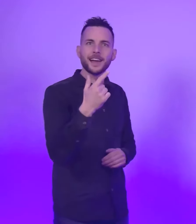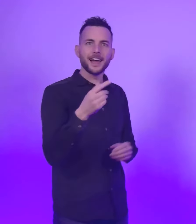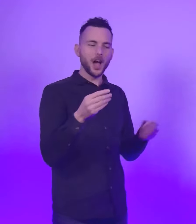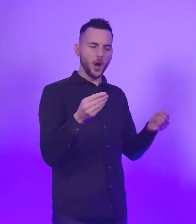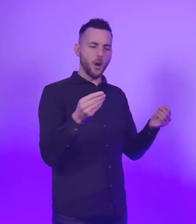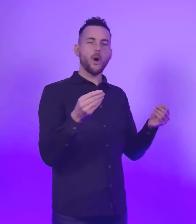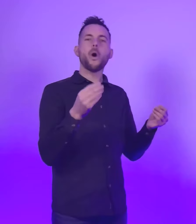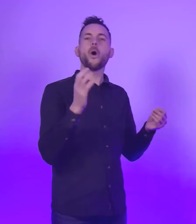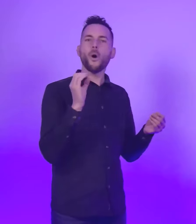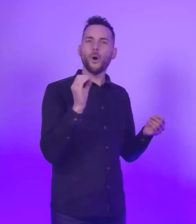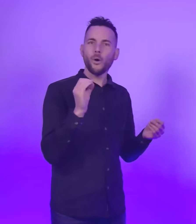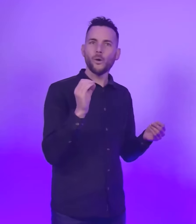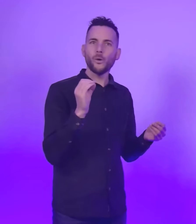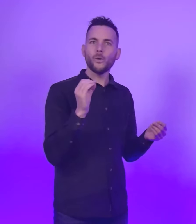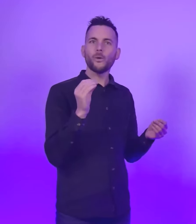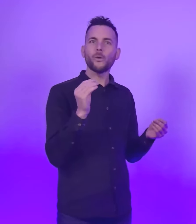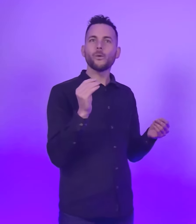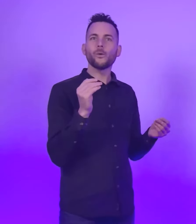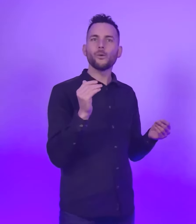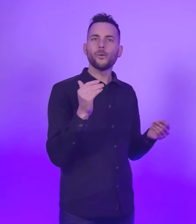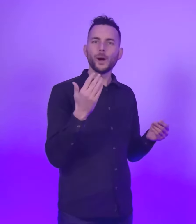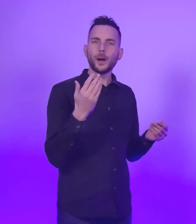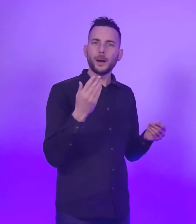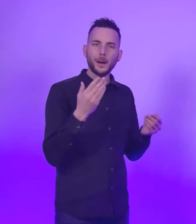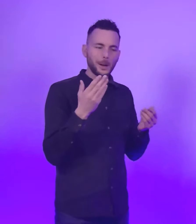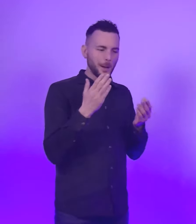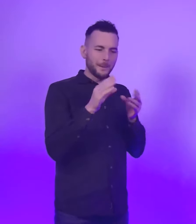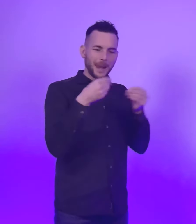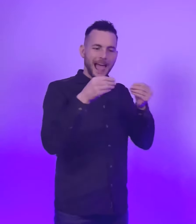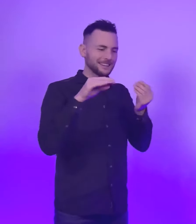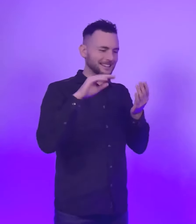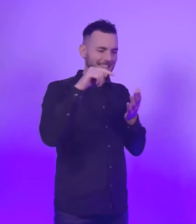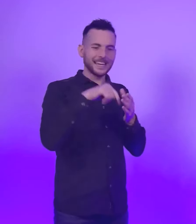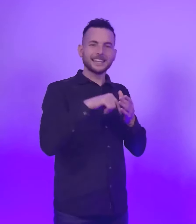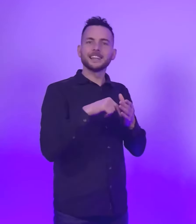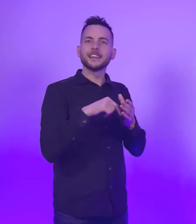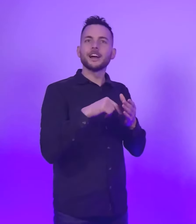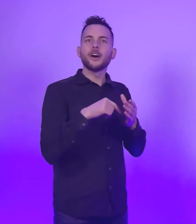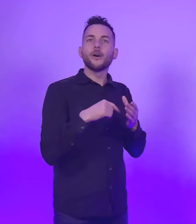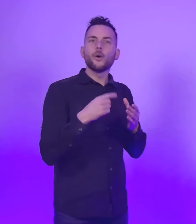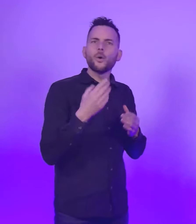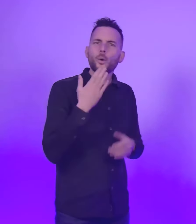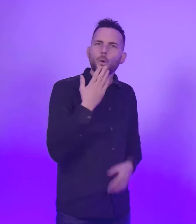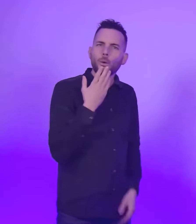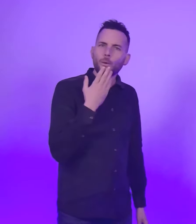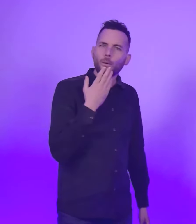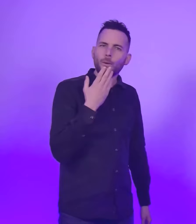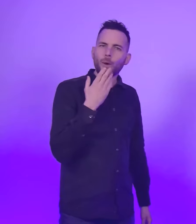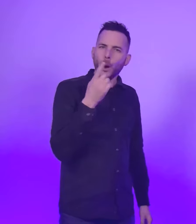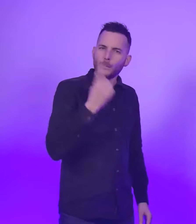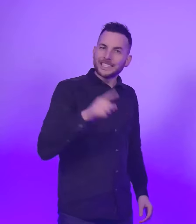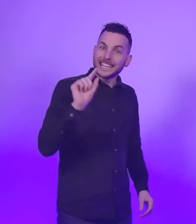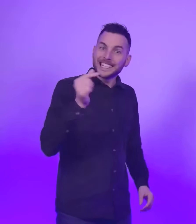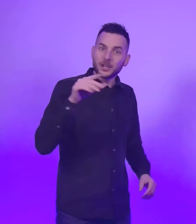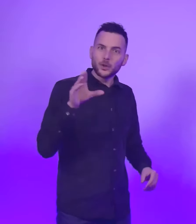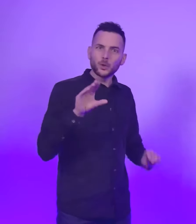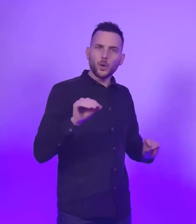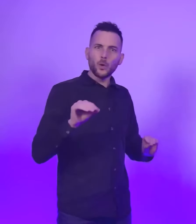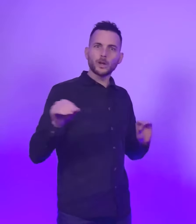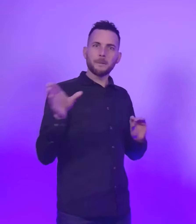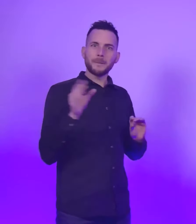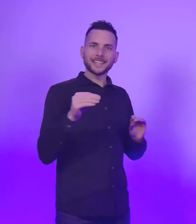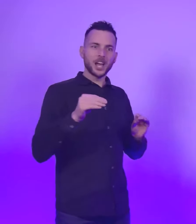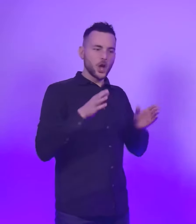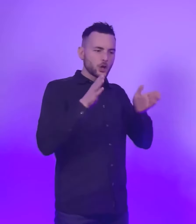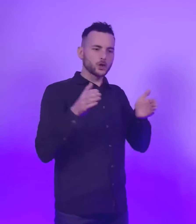Oh. Er zitten allemaal blaadjes in. Oh ja, hier. Oh ja. Oeh, we moeten iets met die doosjes doen, volgens mij, die hier